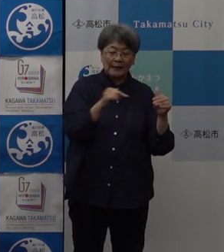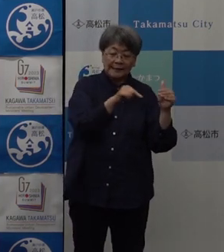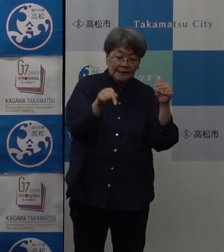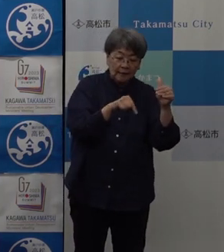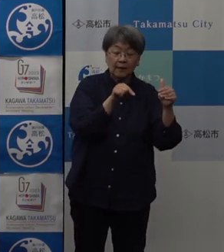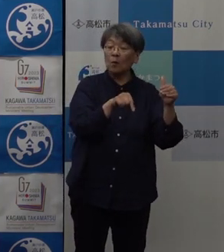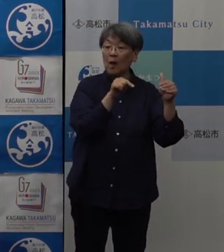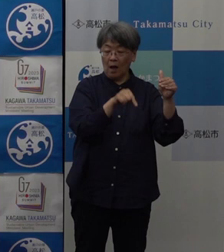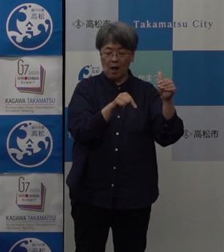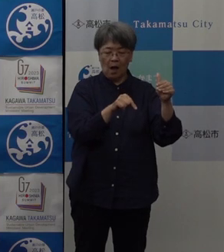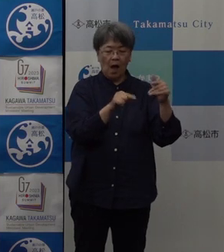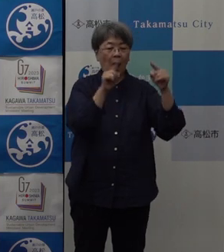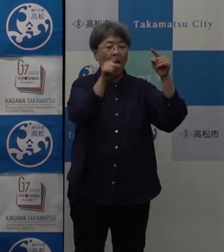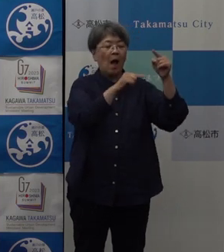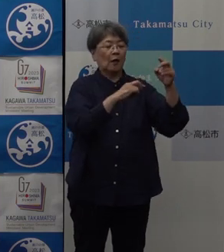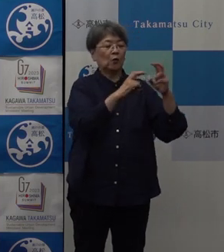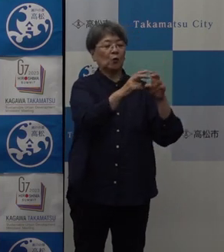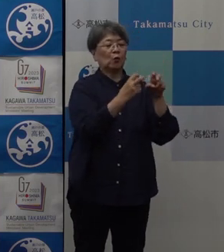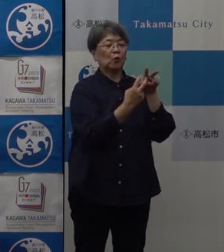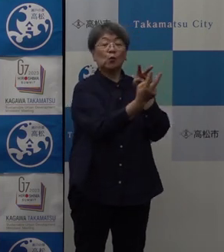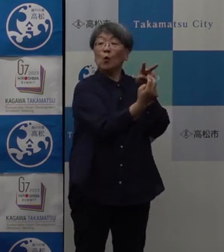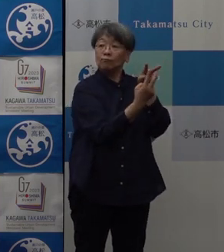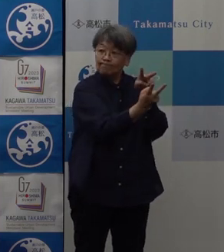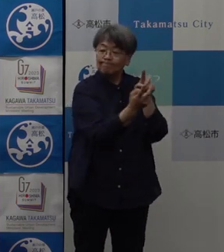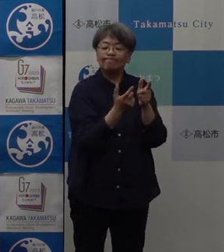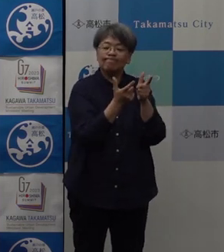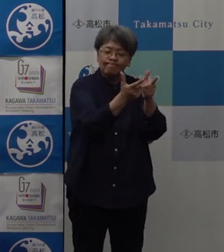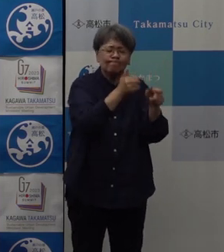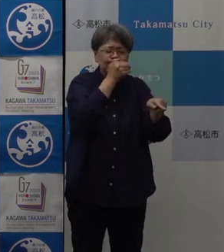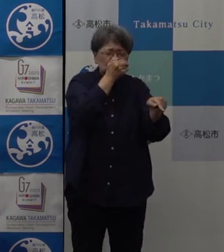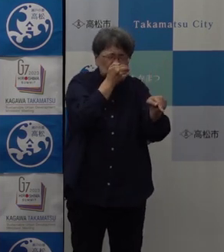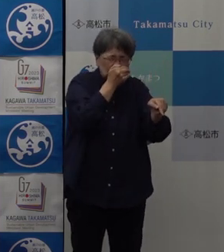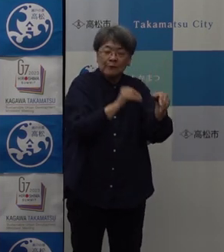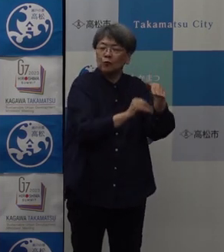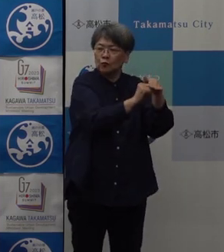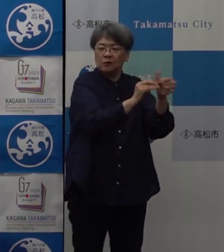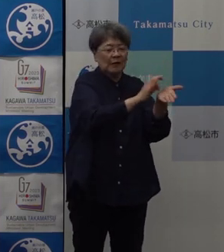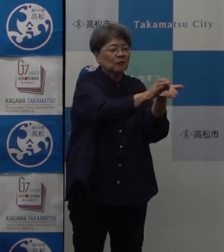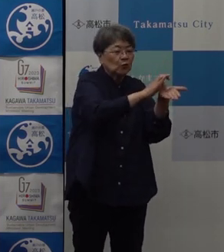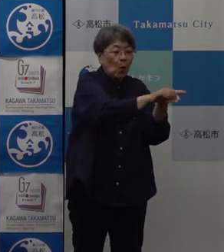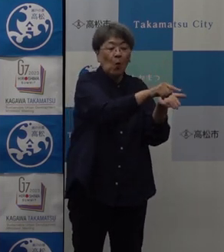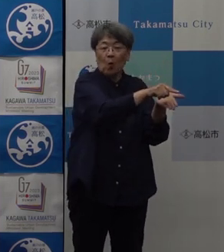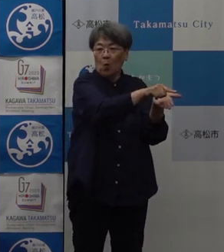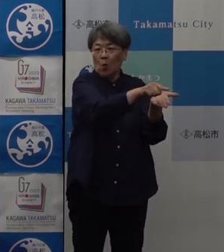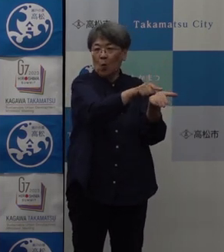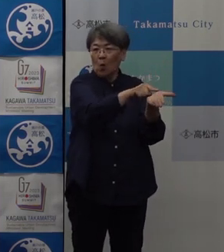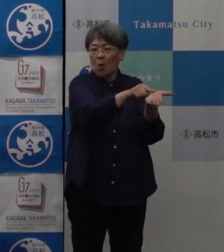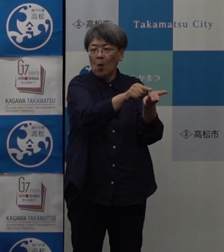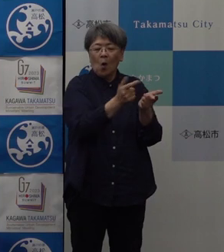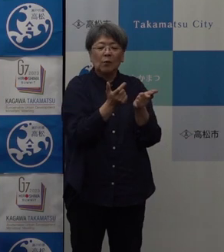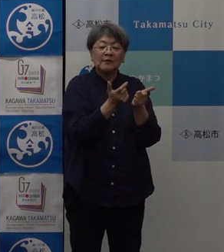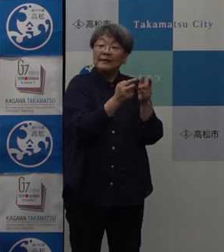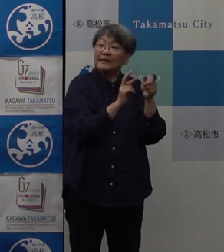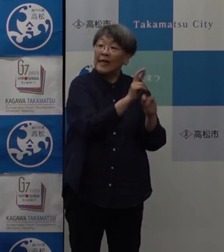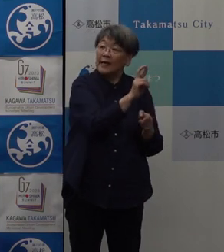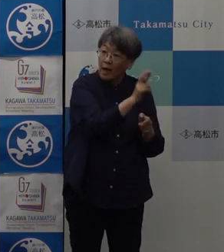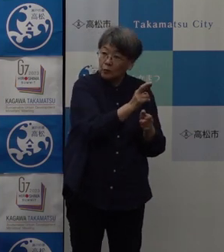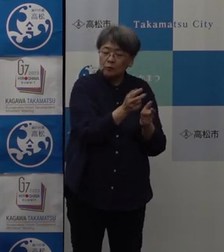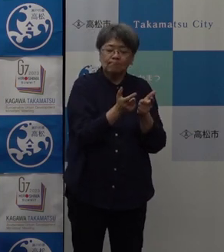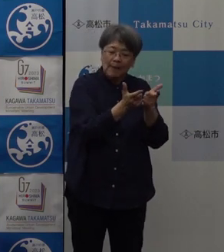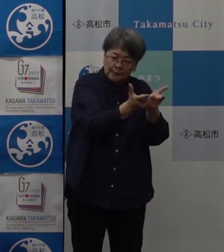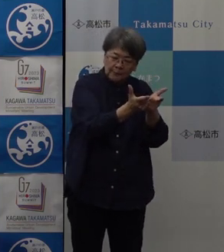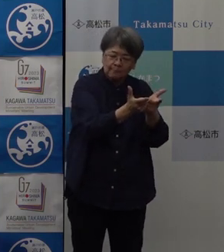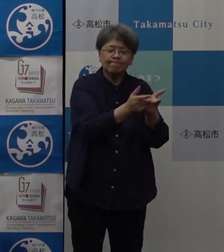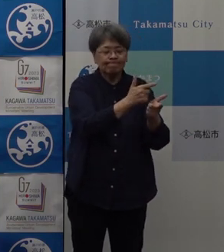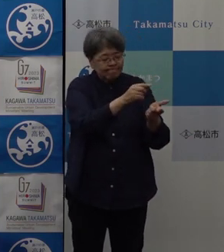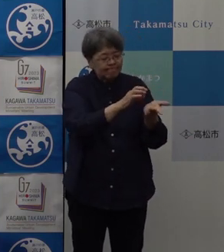たのが公共交通の充実活用ということでした。まあ、そのような公共交通の充実活用というのを、